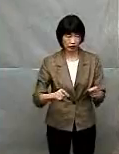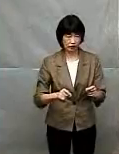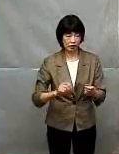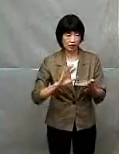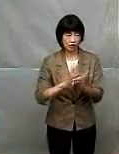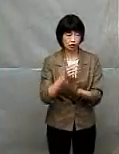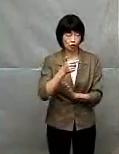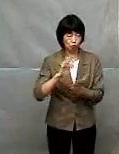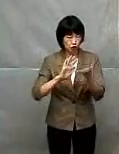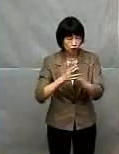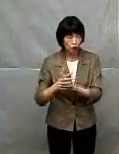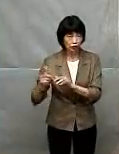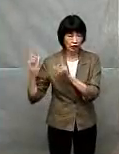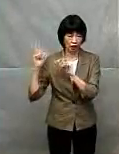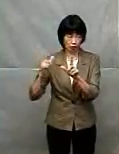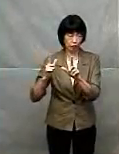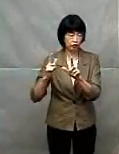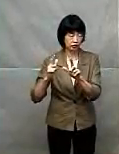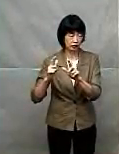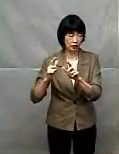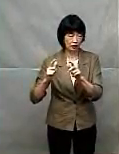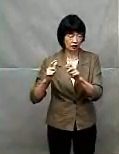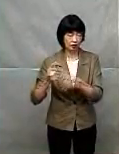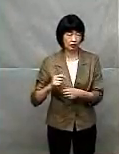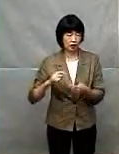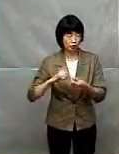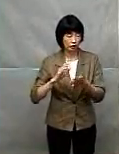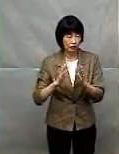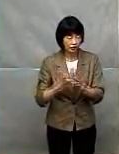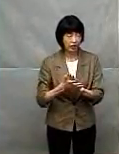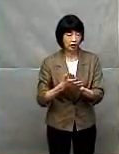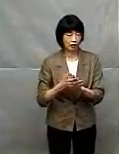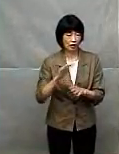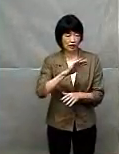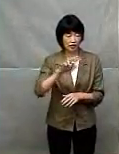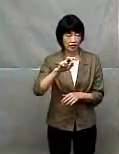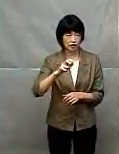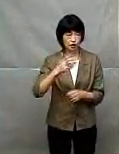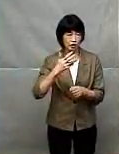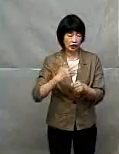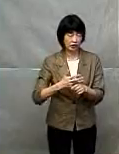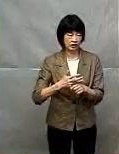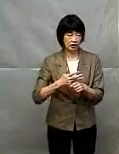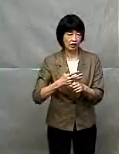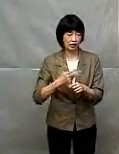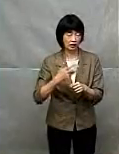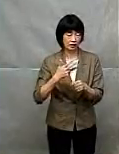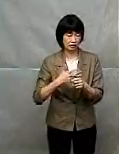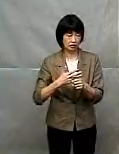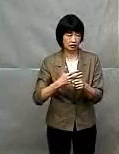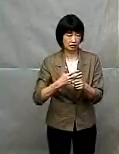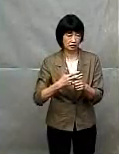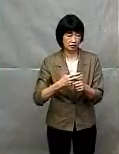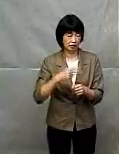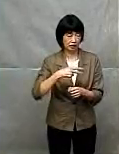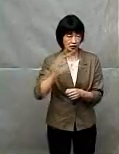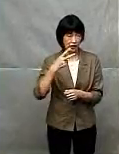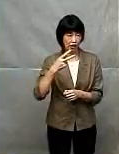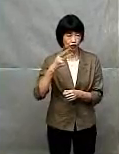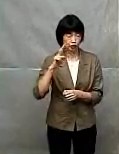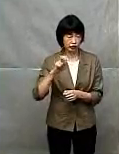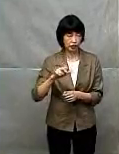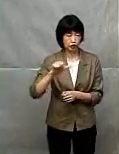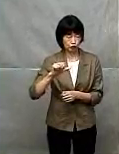表された総務省の調査によると、山形県は平成28年2016年度に225億円を集めま